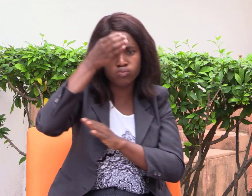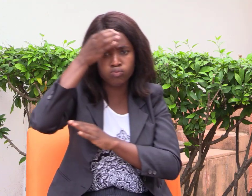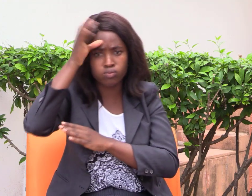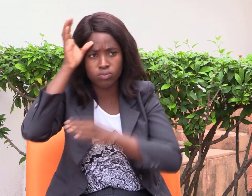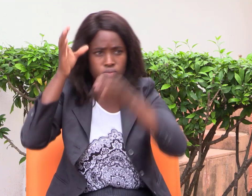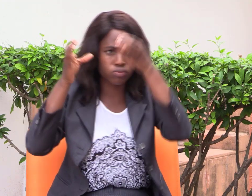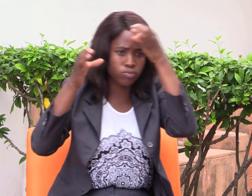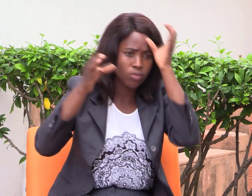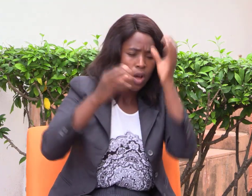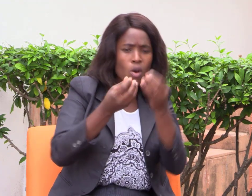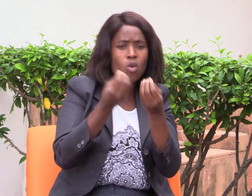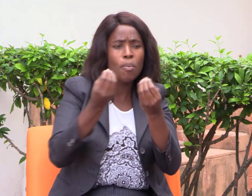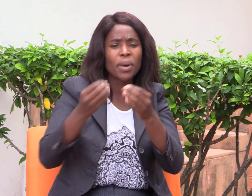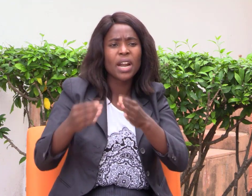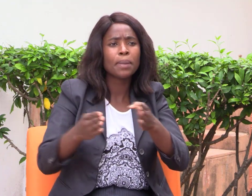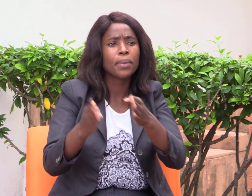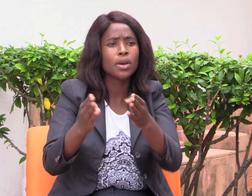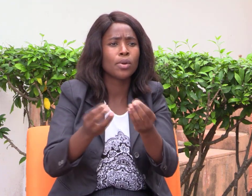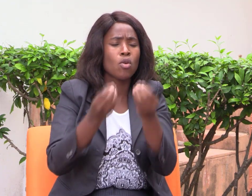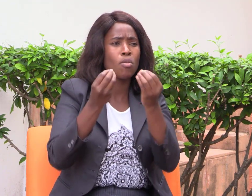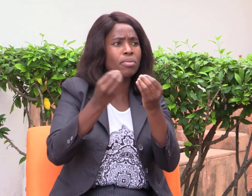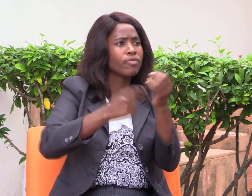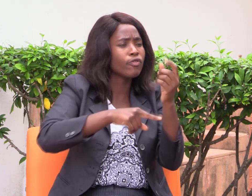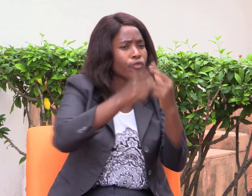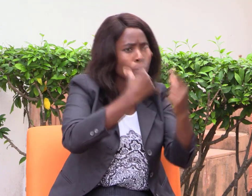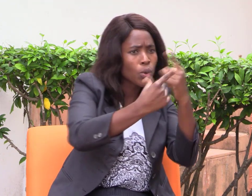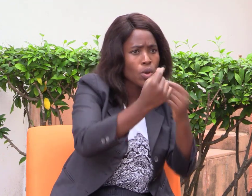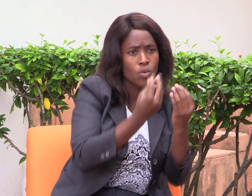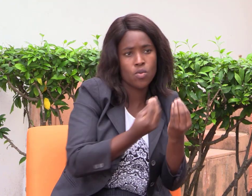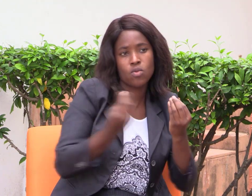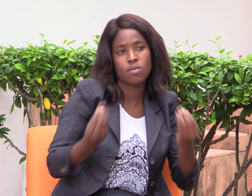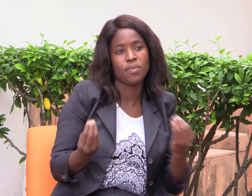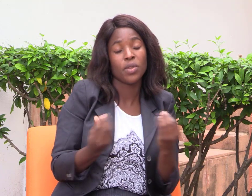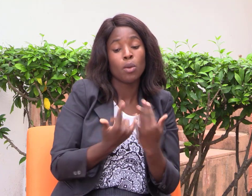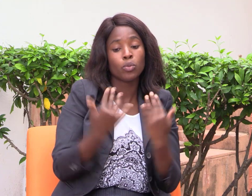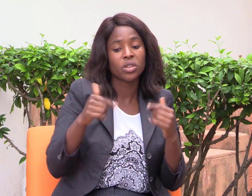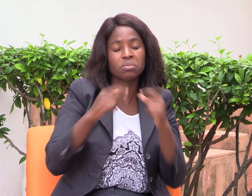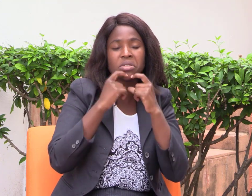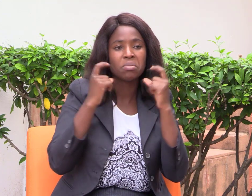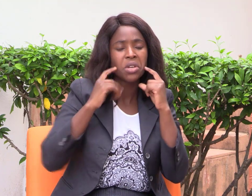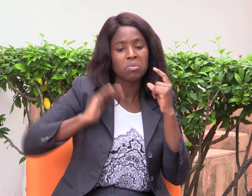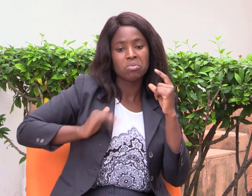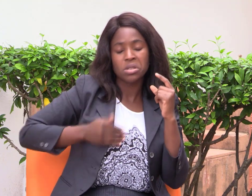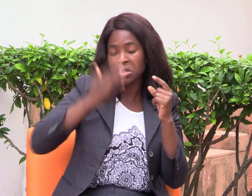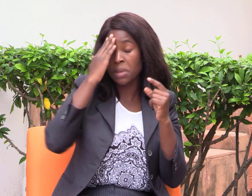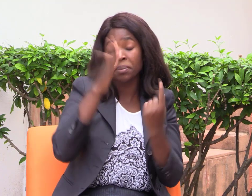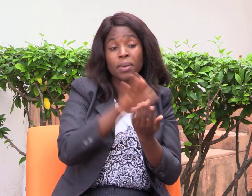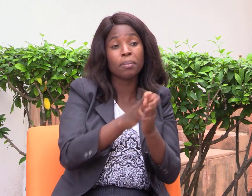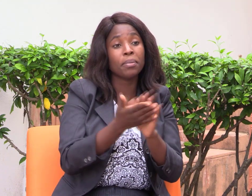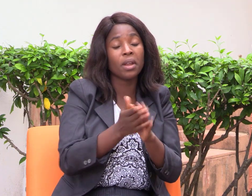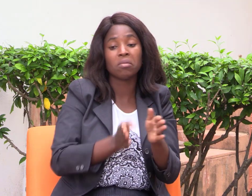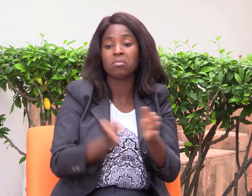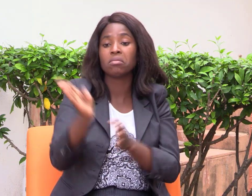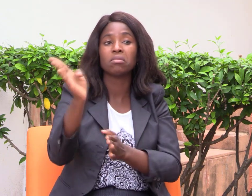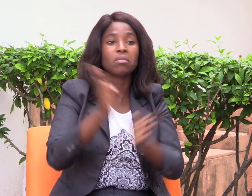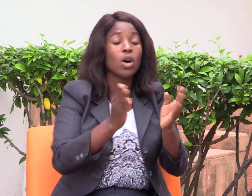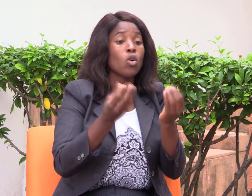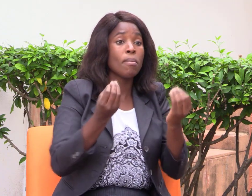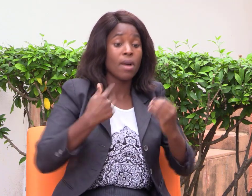para que ela também possa estar capacitada, possa saber como enfrentar a vida. E que se